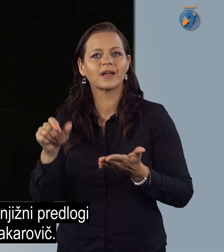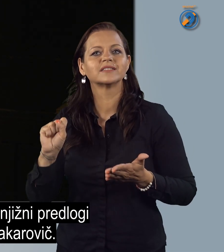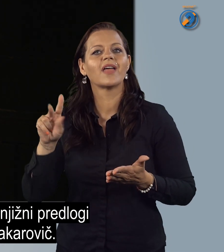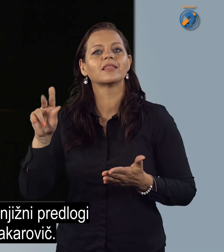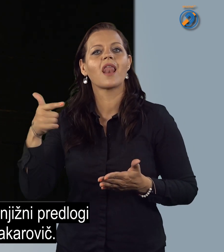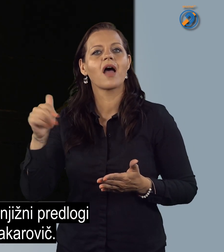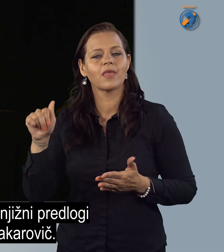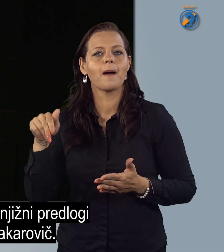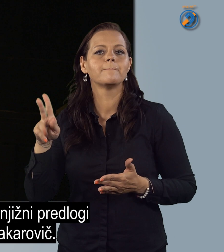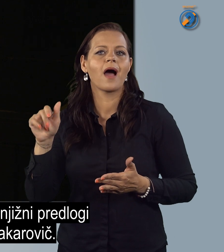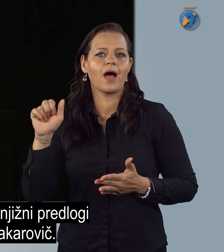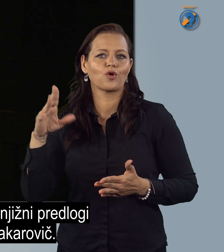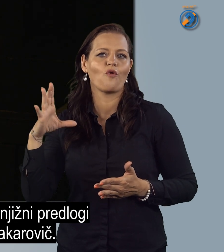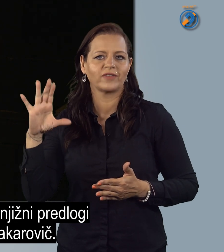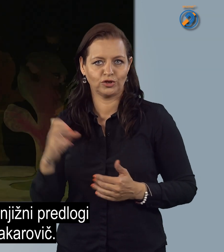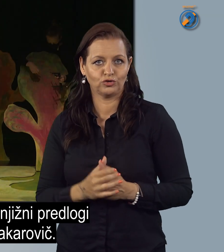Makarovič.